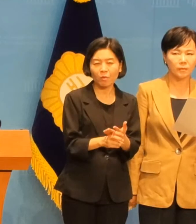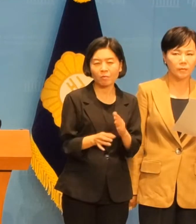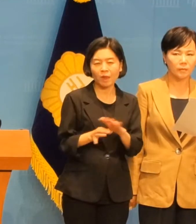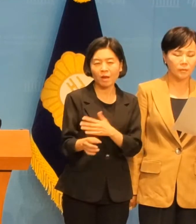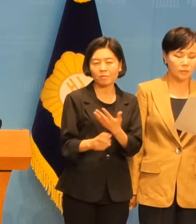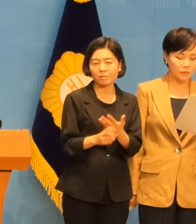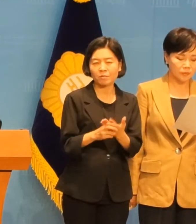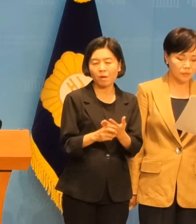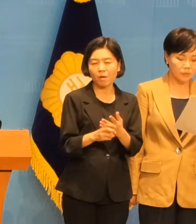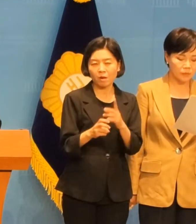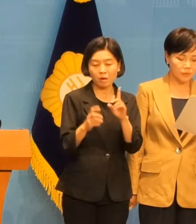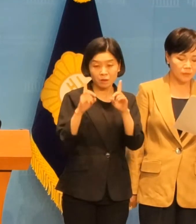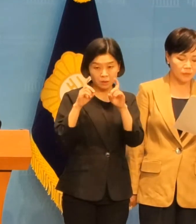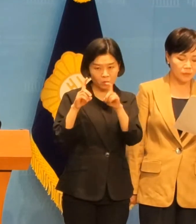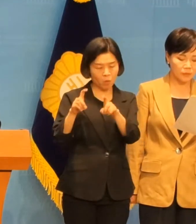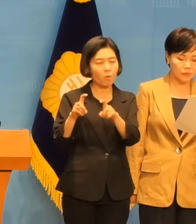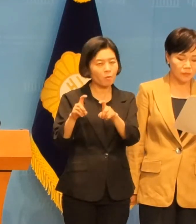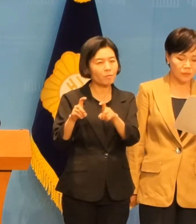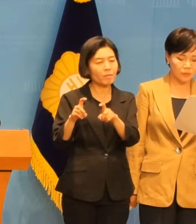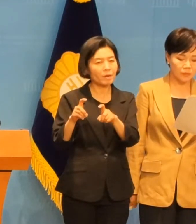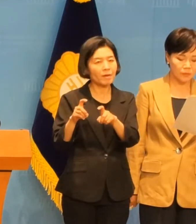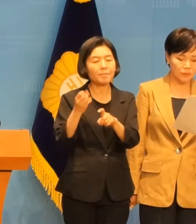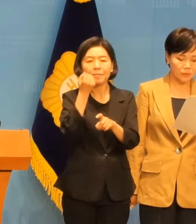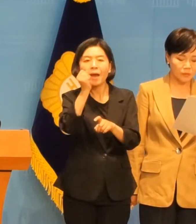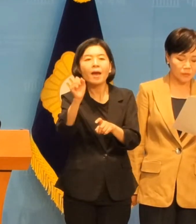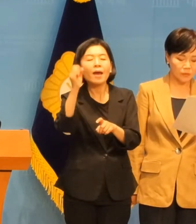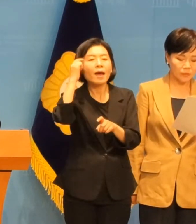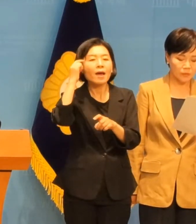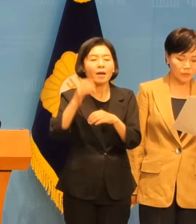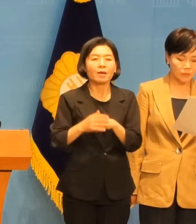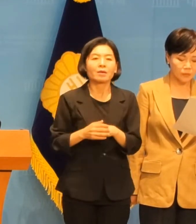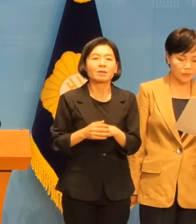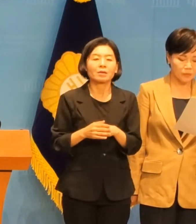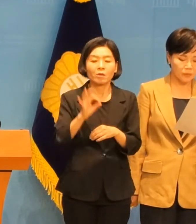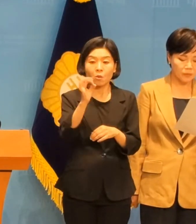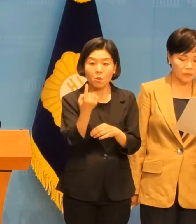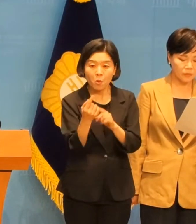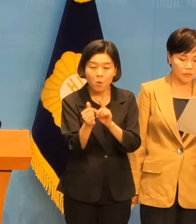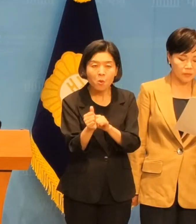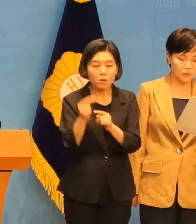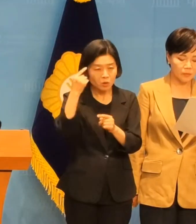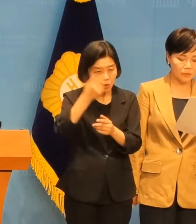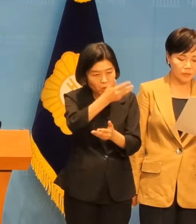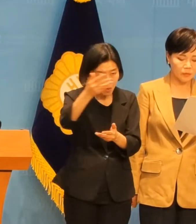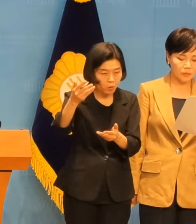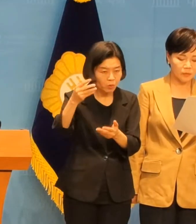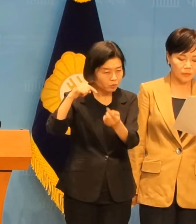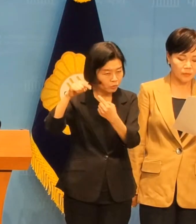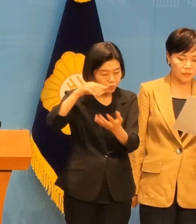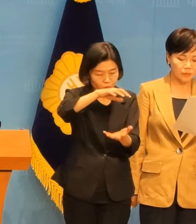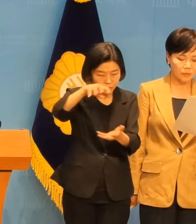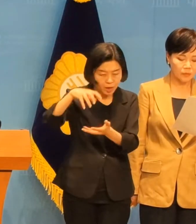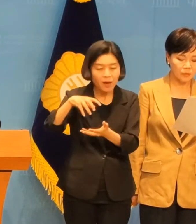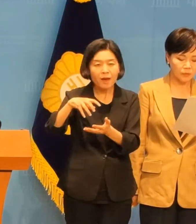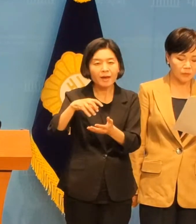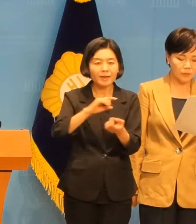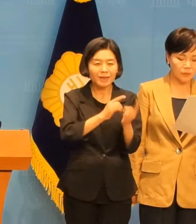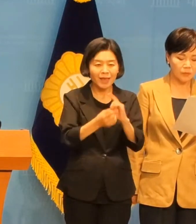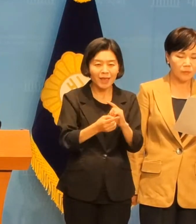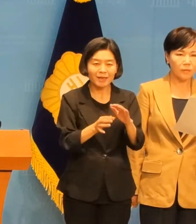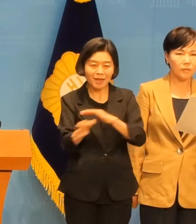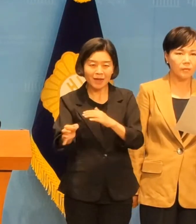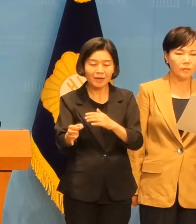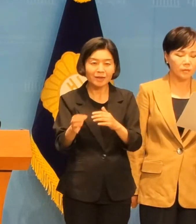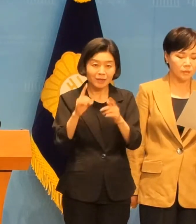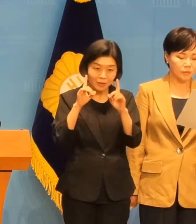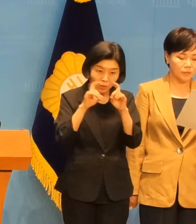의혹을 뒷받침하고 있습니다. 또한 오세훈 시장의 여론조사 비용 대납 의혹의 당사자인 김한정 씨가